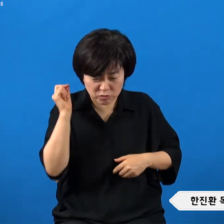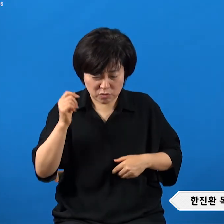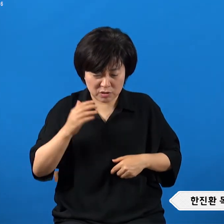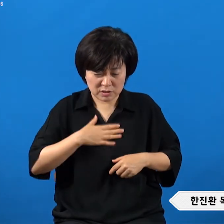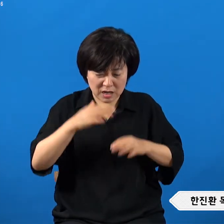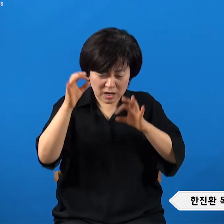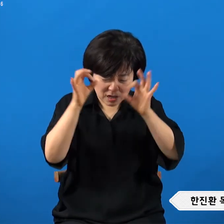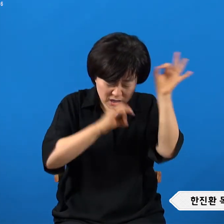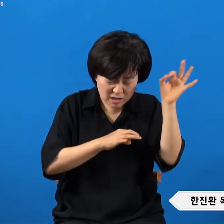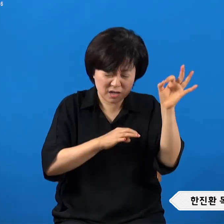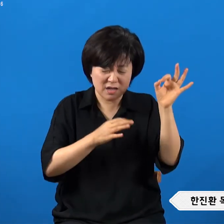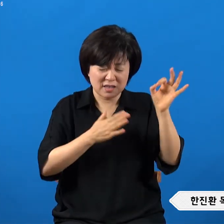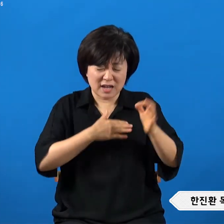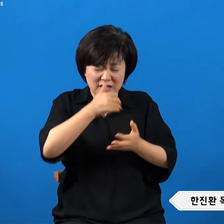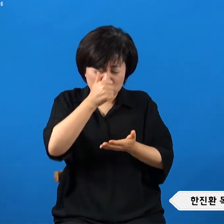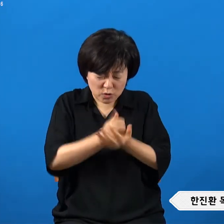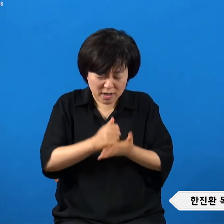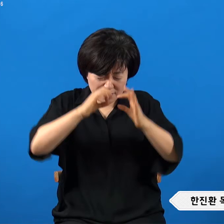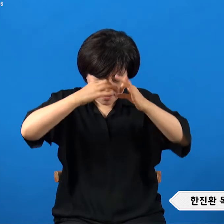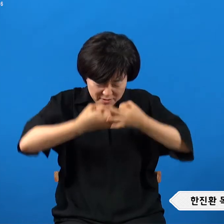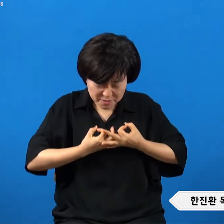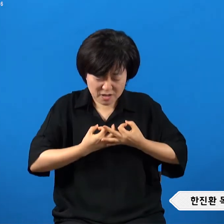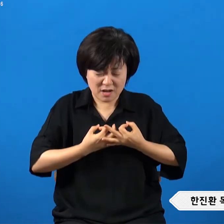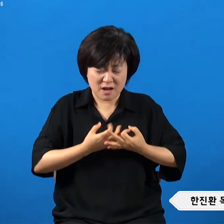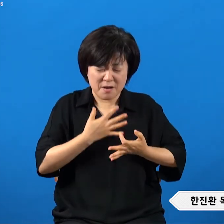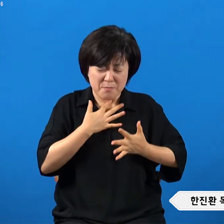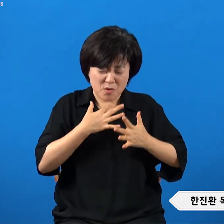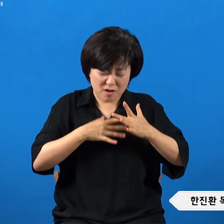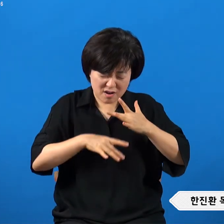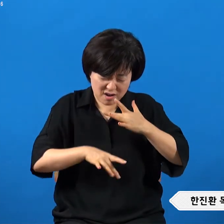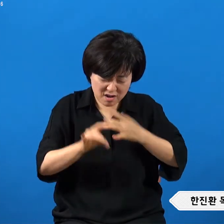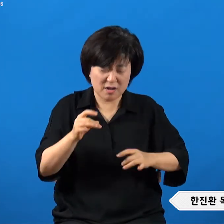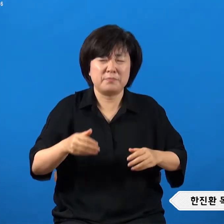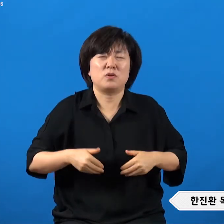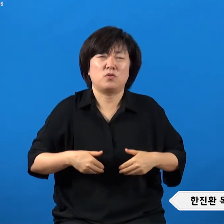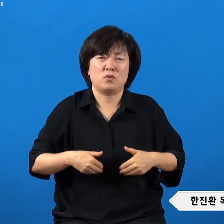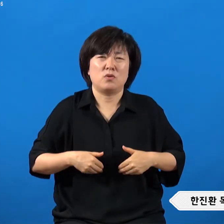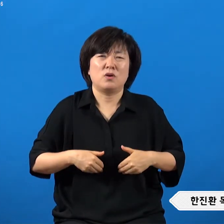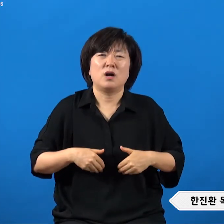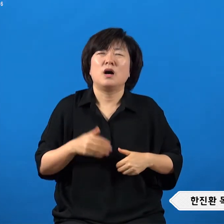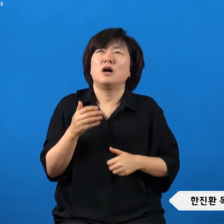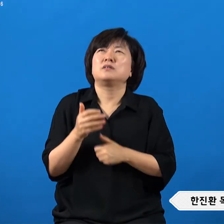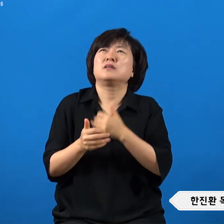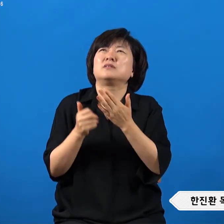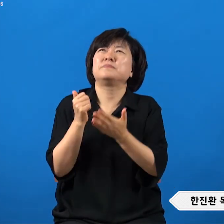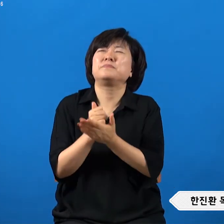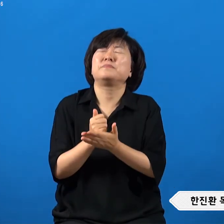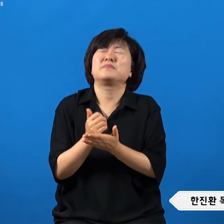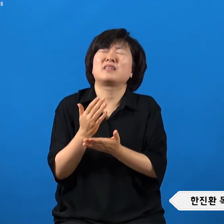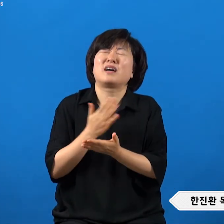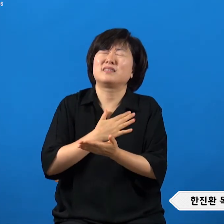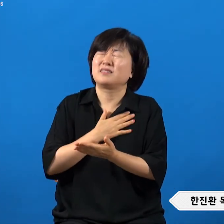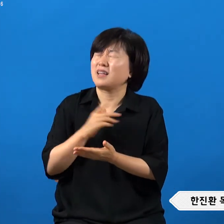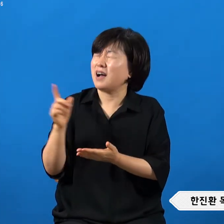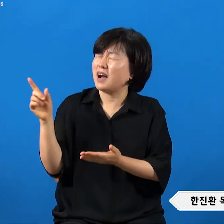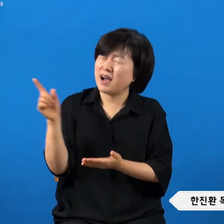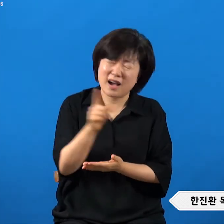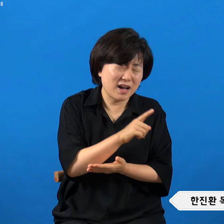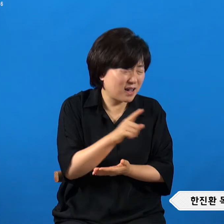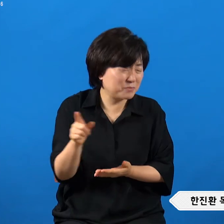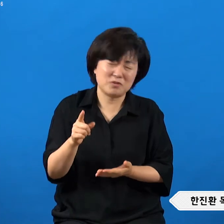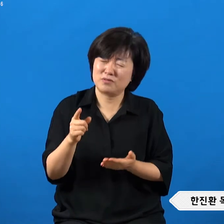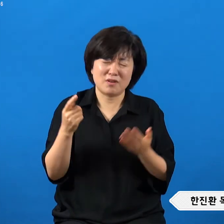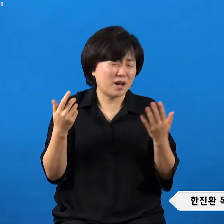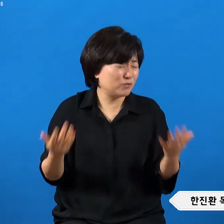부족과 허물과 자기의 죄를 바라보면서 목이 말라야 됩니다. 하나님, 나는 어쩔 수